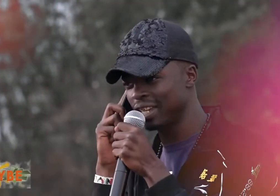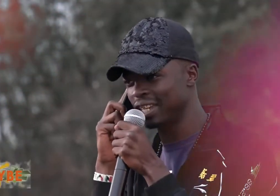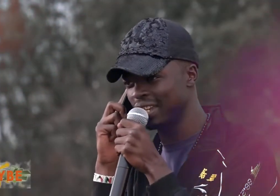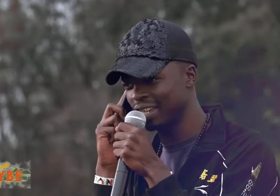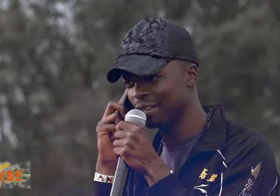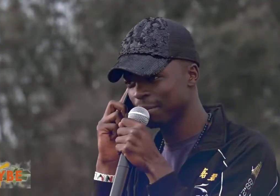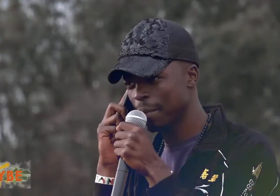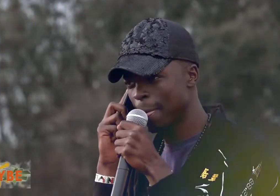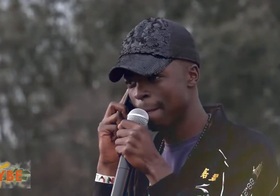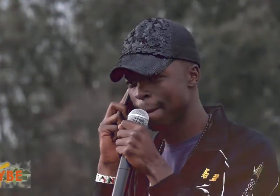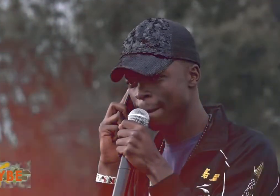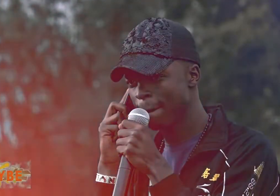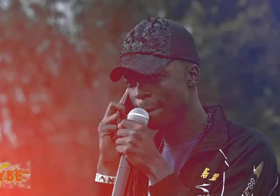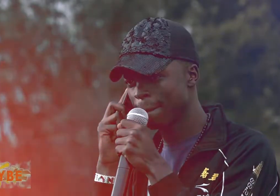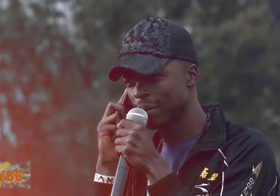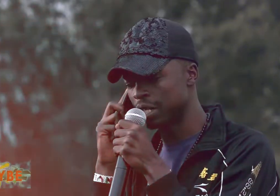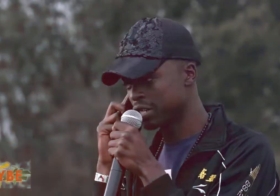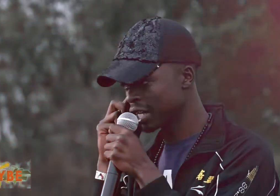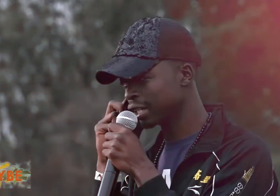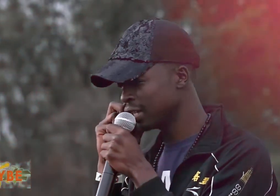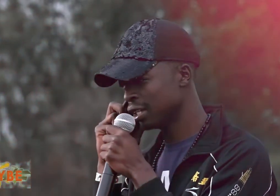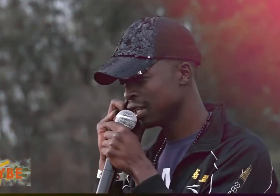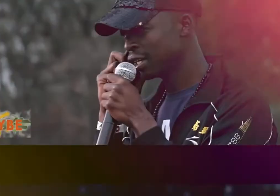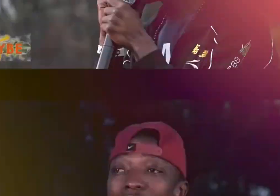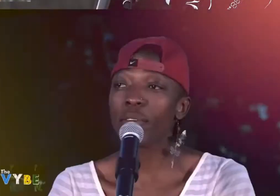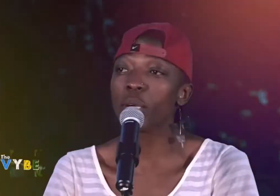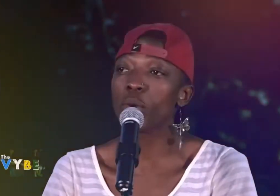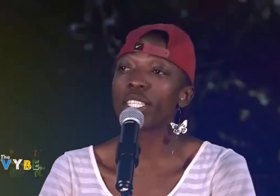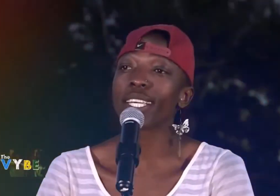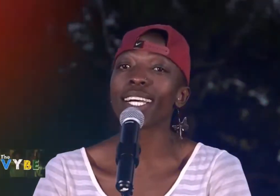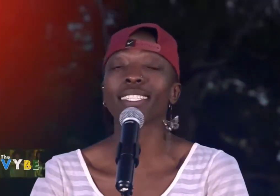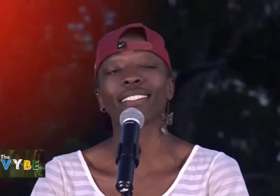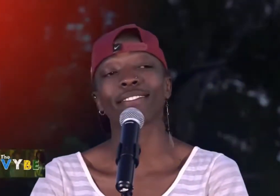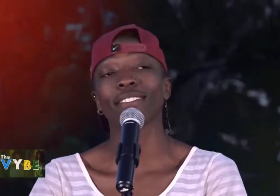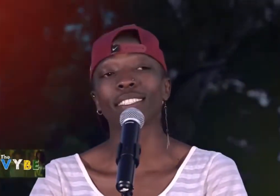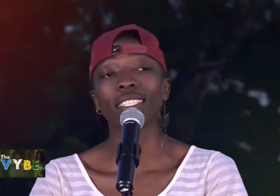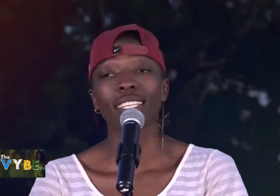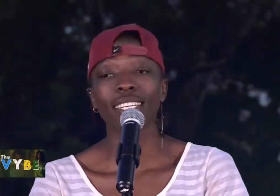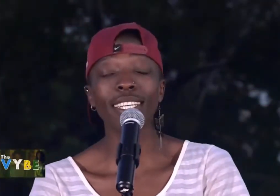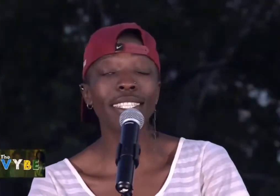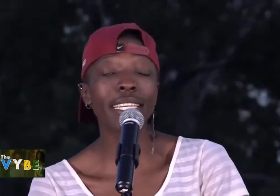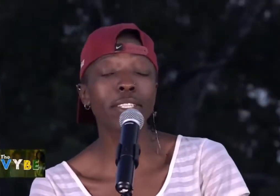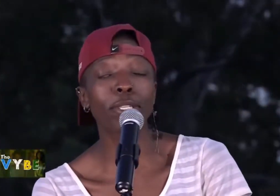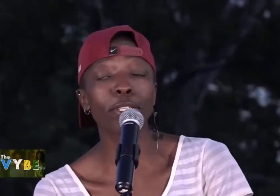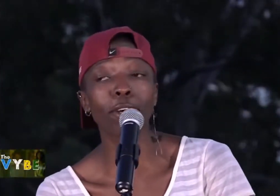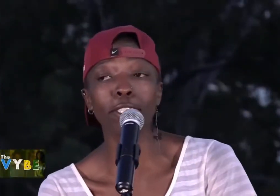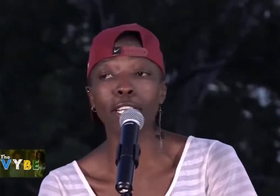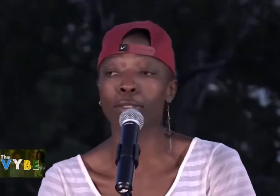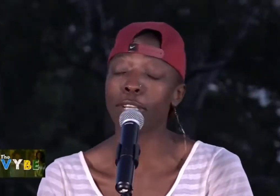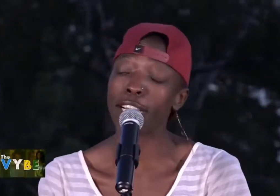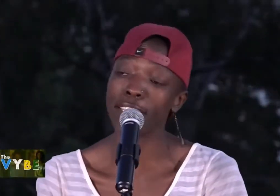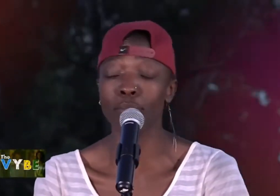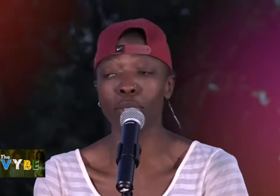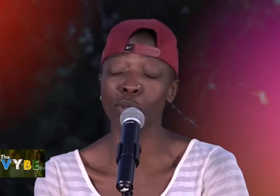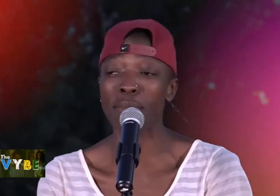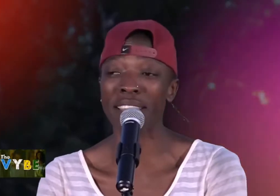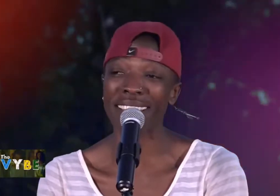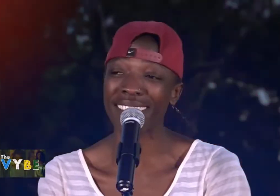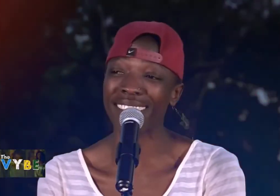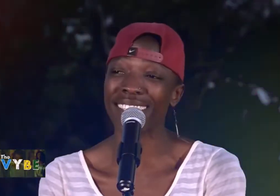hii kitu hii ni tricky love imekuwa chai ite kitu kidogo just to get in between